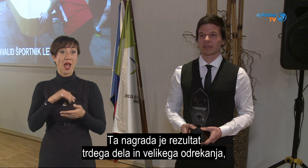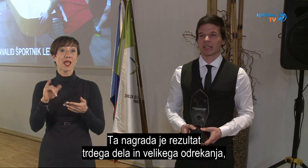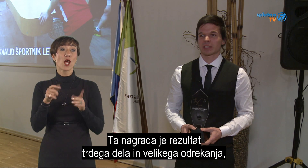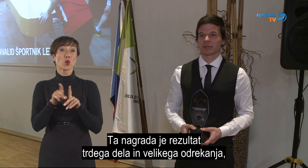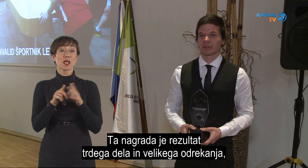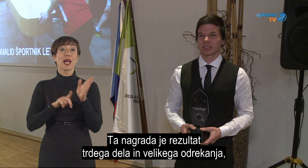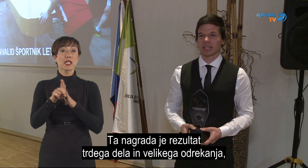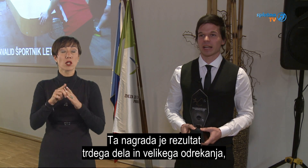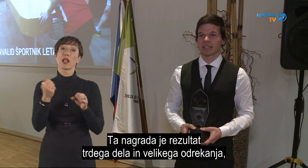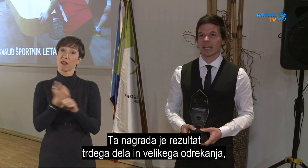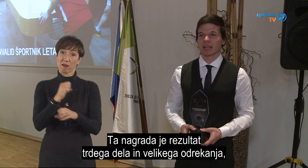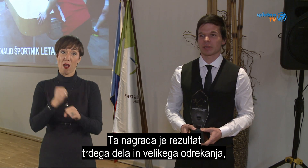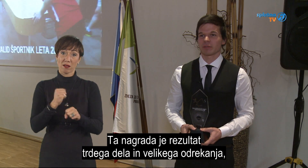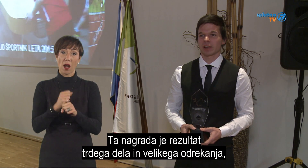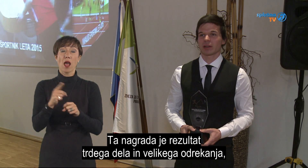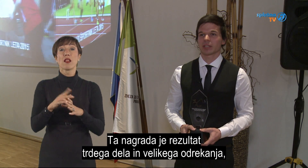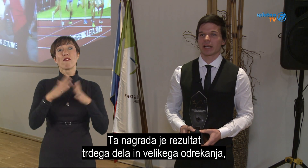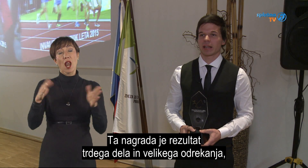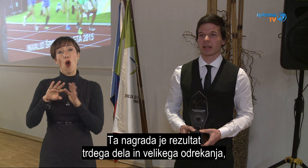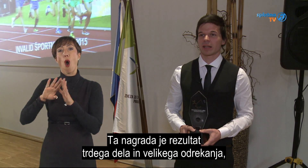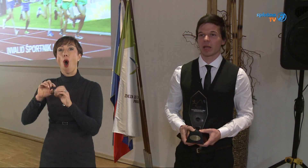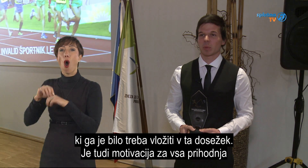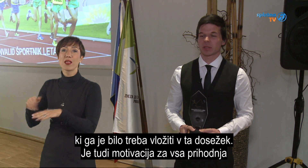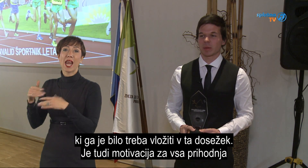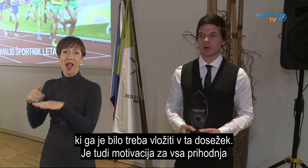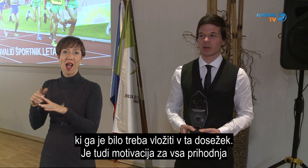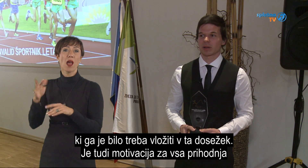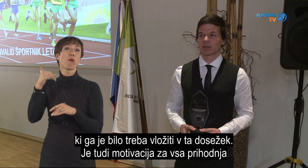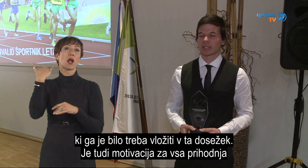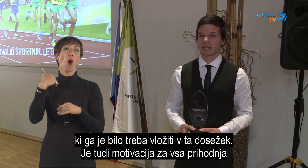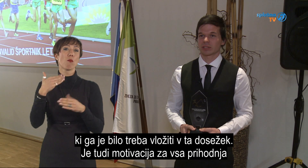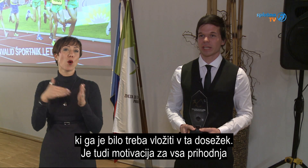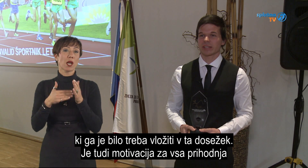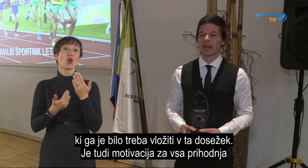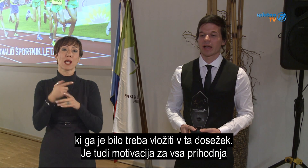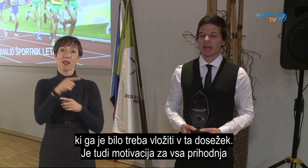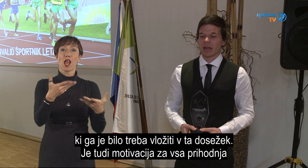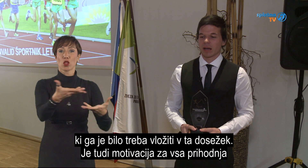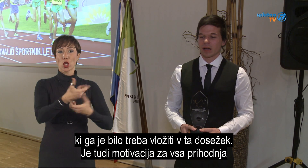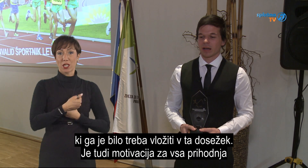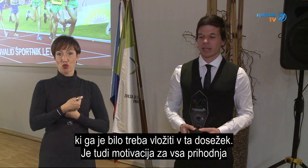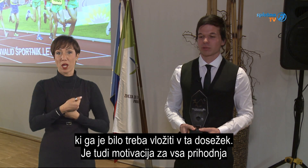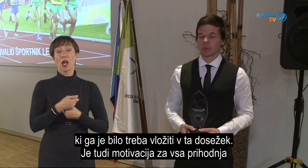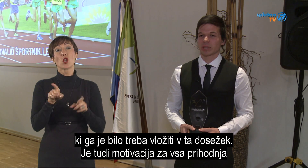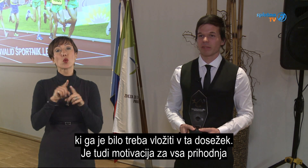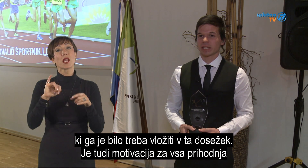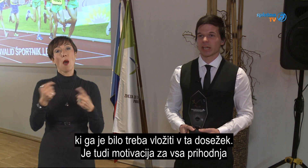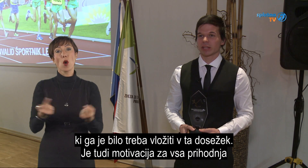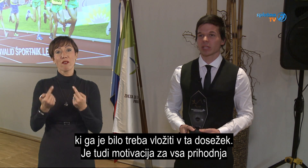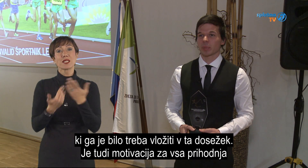rezultat trdega dela in veliko odrekanja, ki ga je bilo potrebno za ta dosežek. Je tudi motivacija za vsa